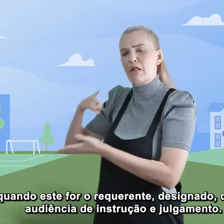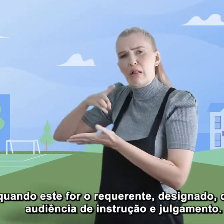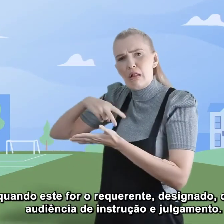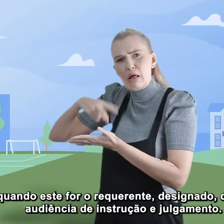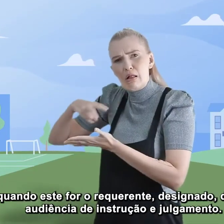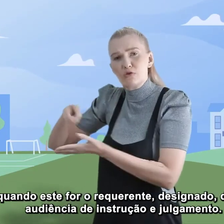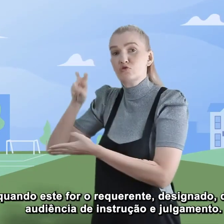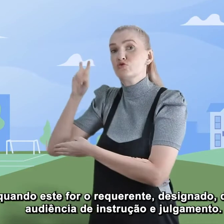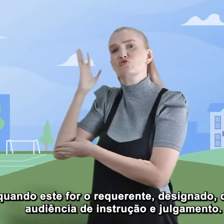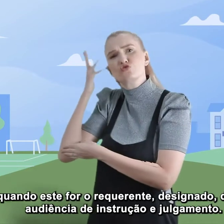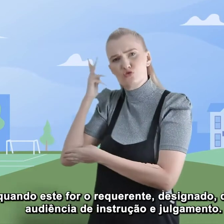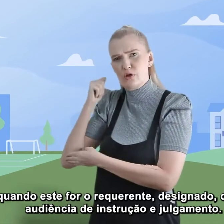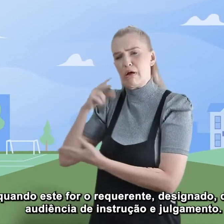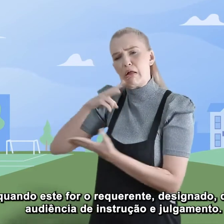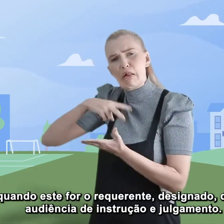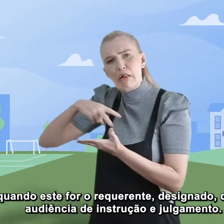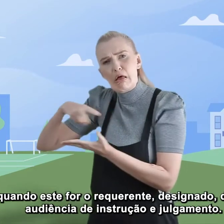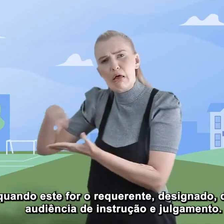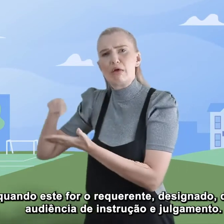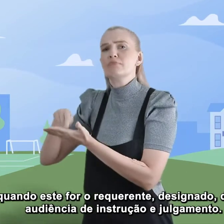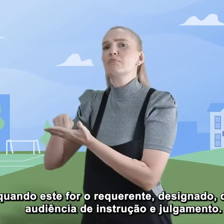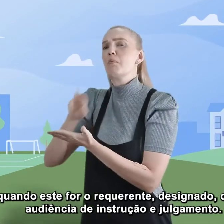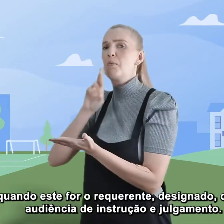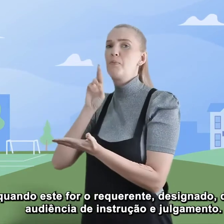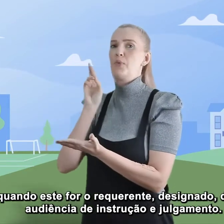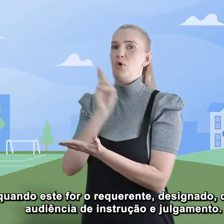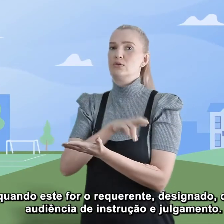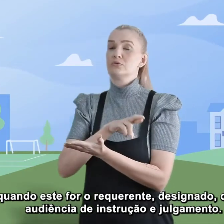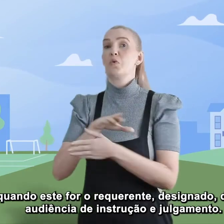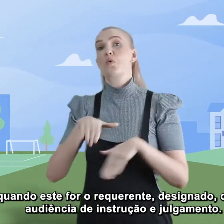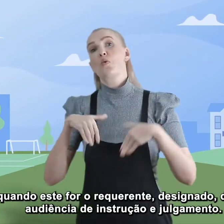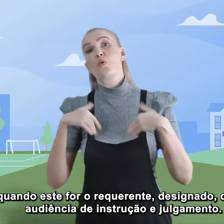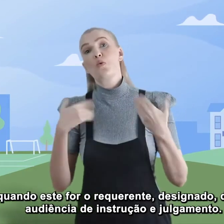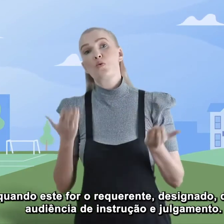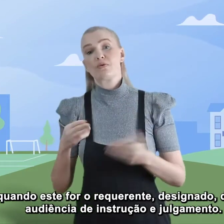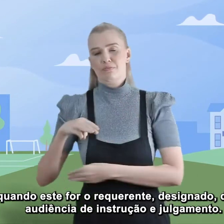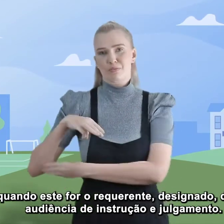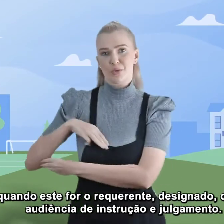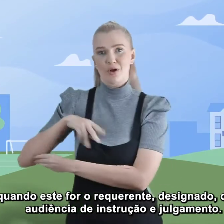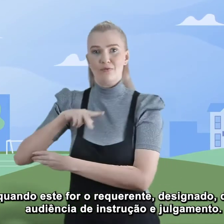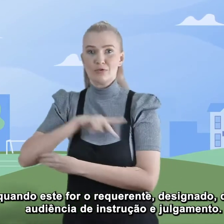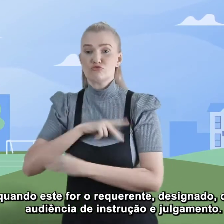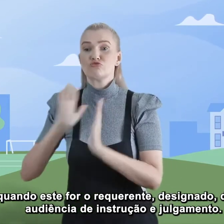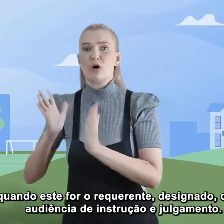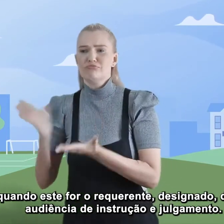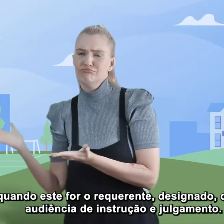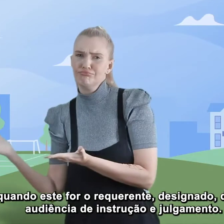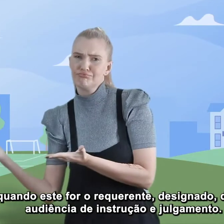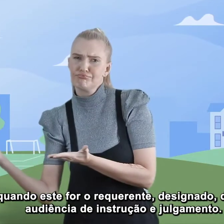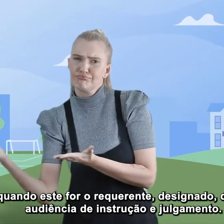salvo quando este for o requerente, designado, desde logo, audiência de instrução e